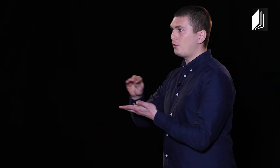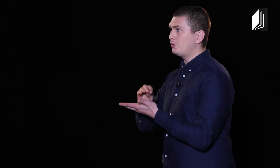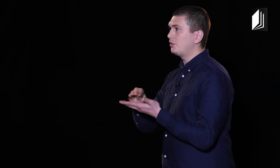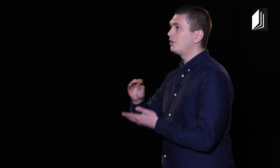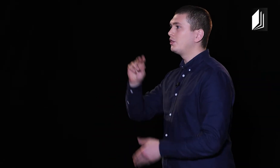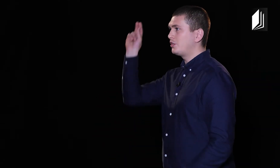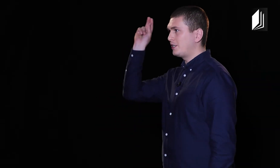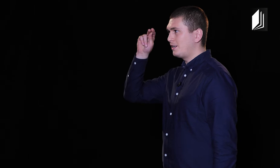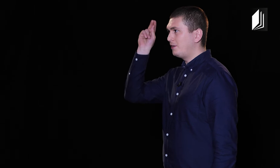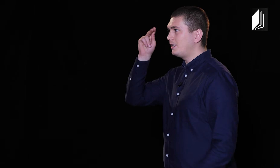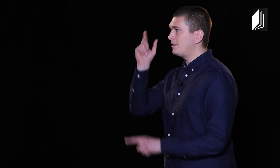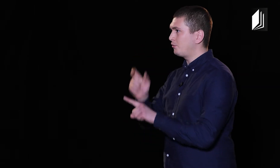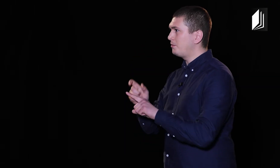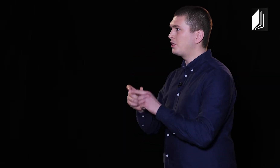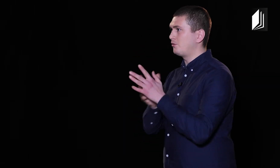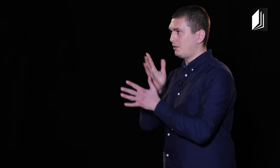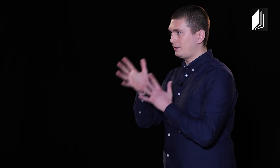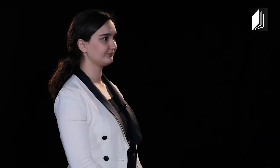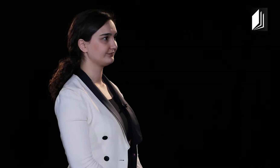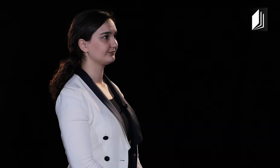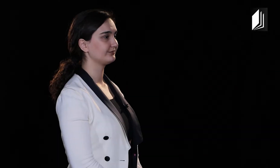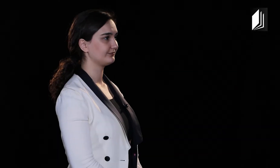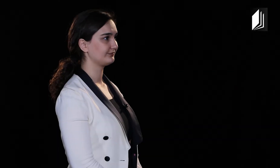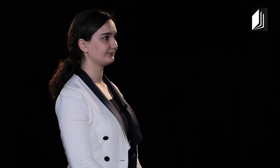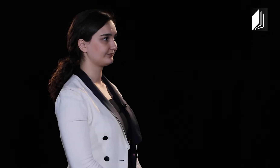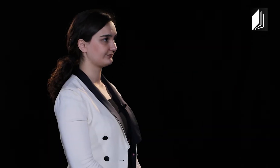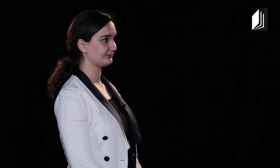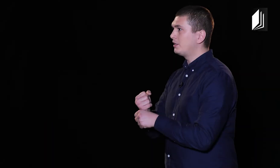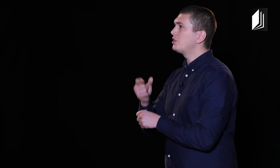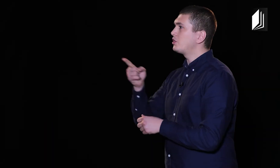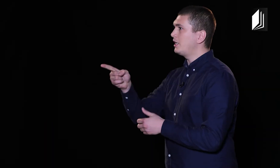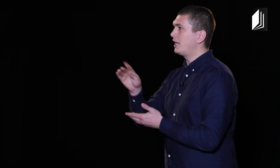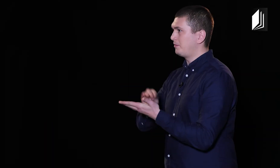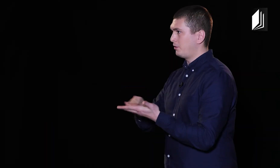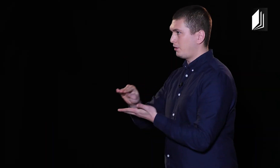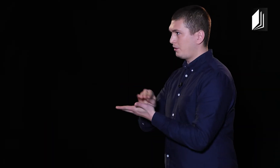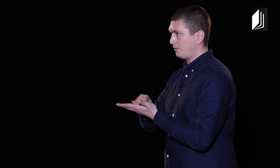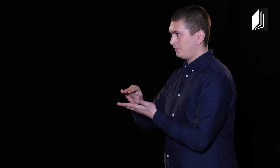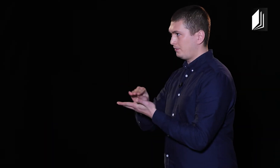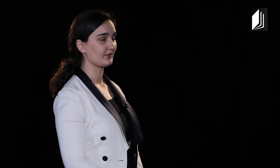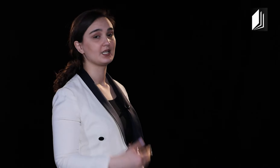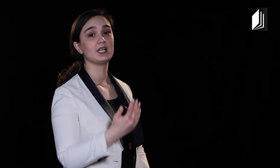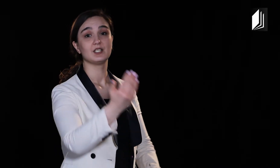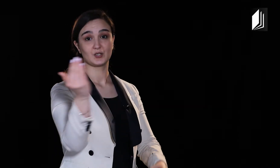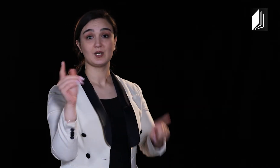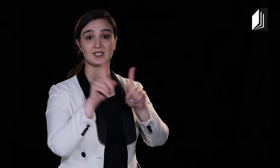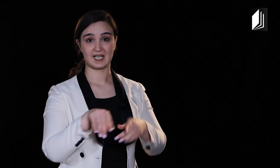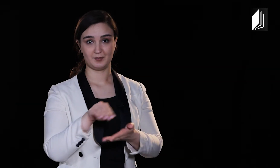გავიმეოროთ შესწავლილი სიტყვები ჟესტურად. მე გავაკეთებ, შენ გაიმეორე. თქვენც